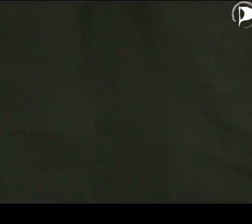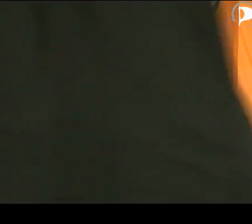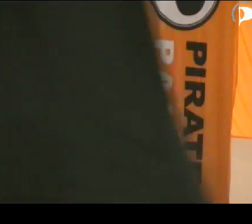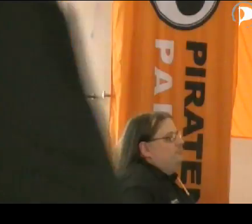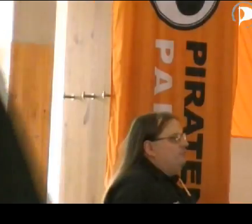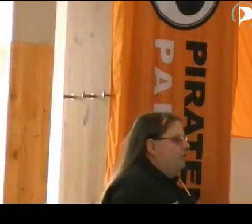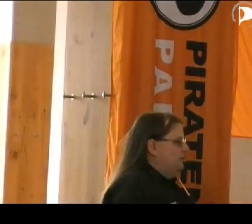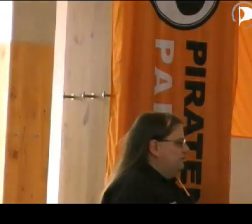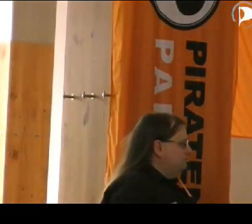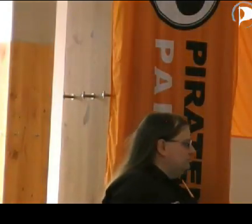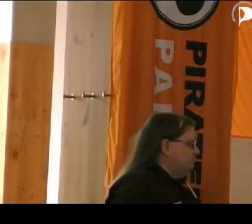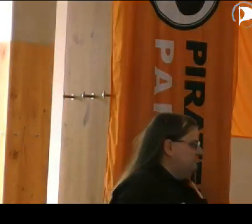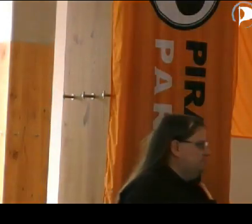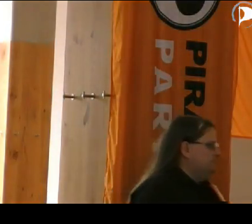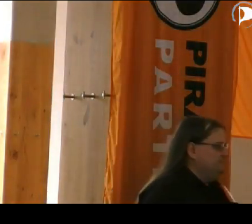beide sind